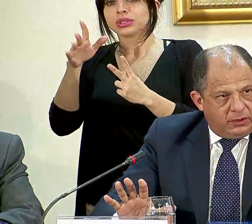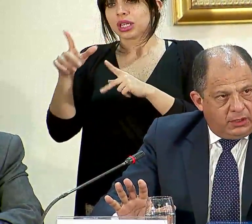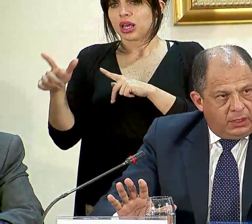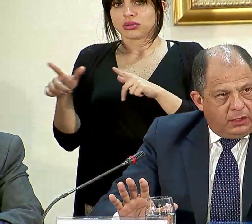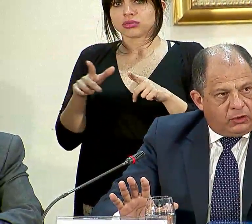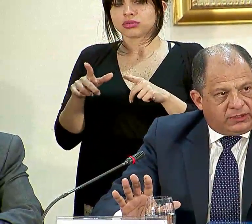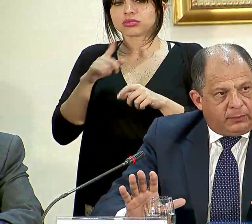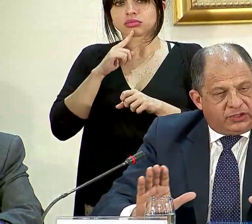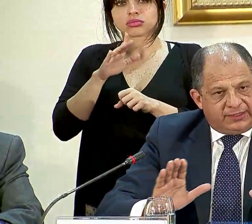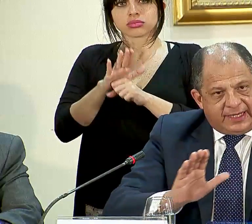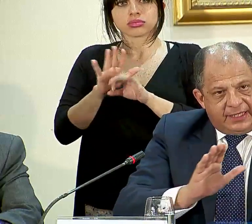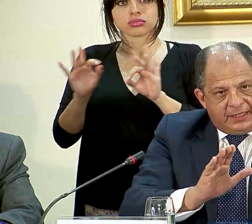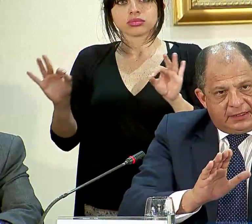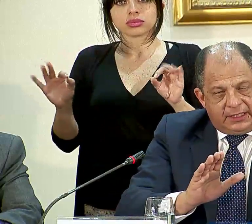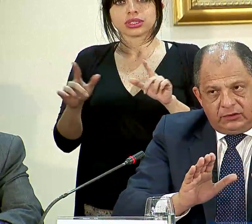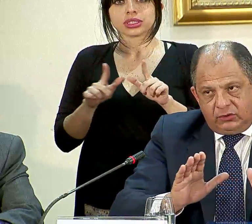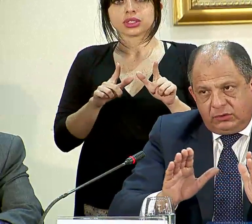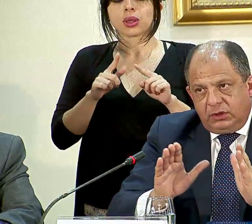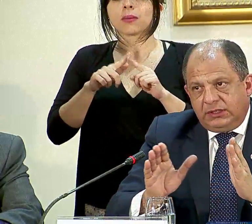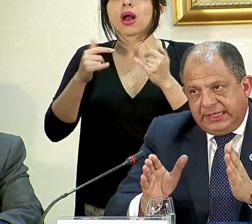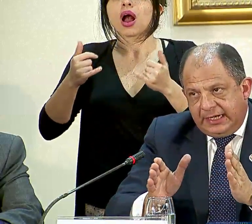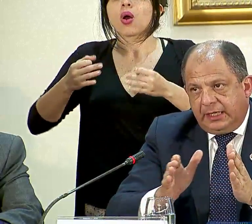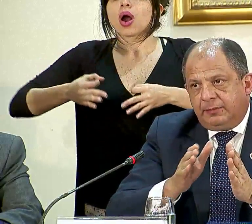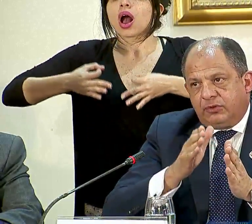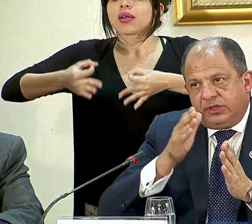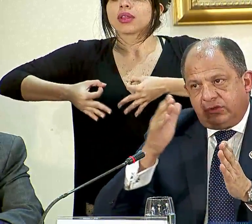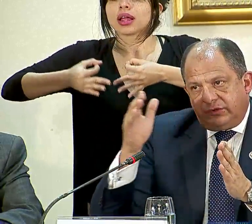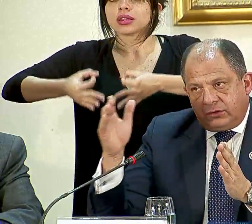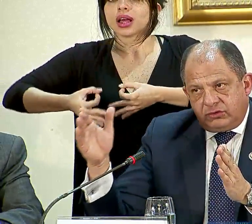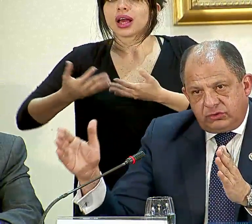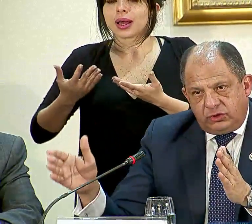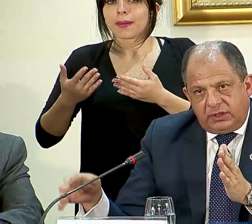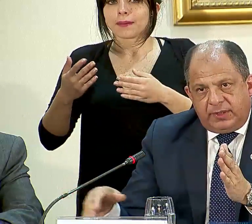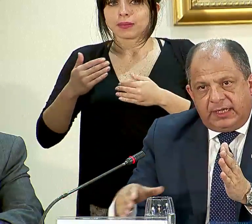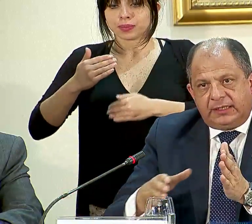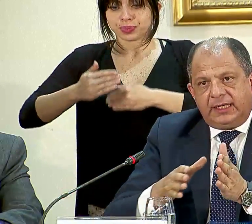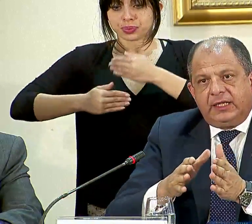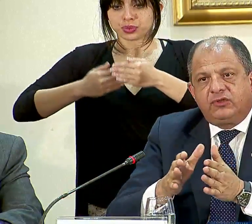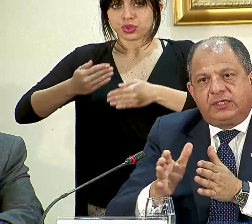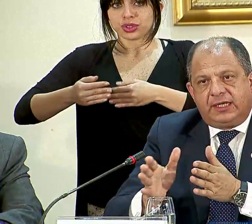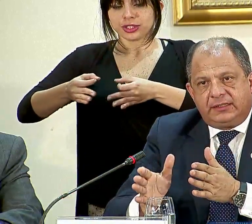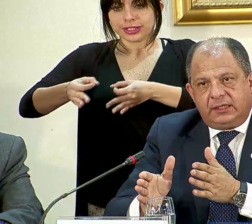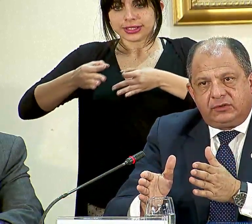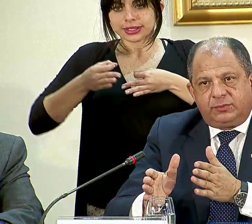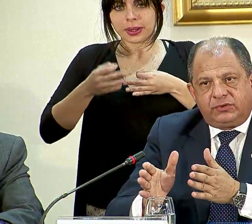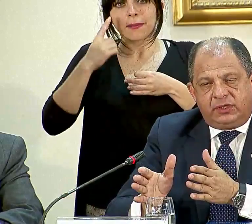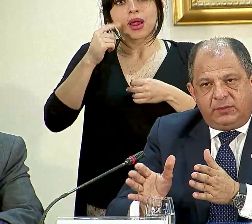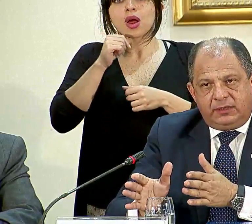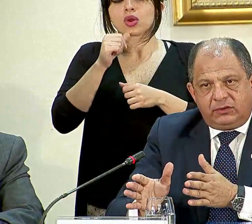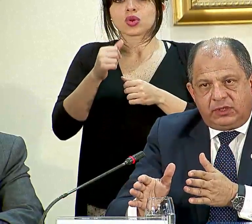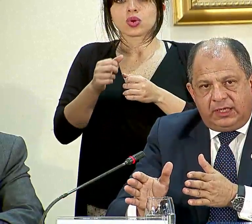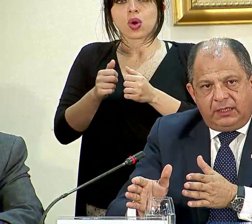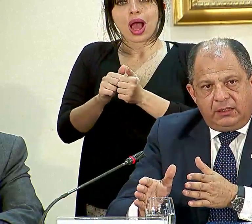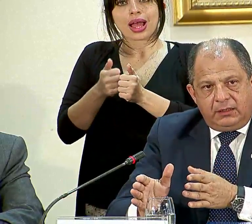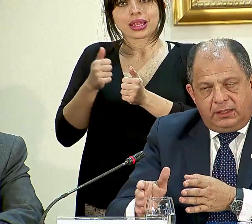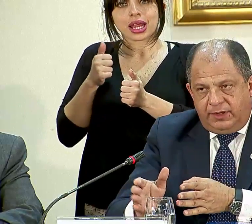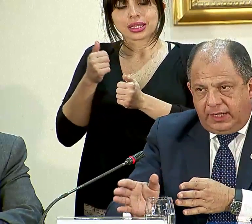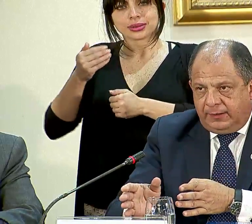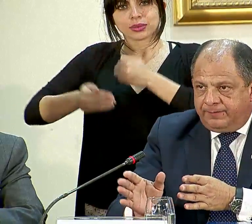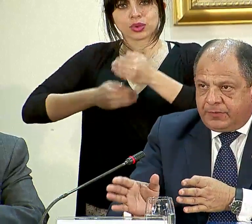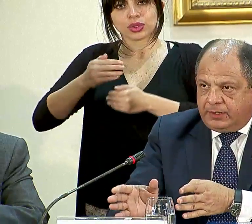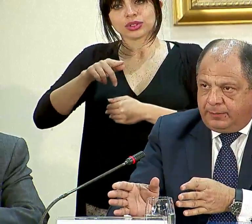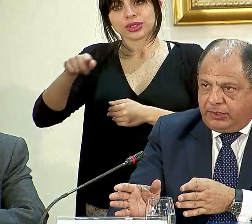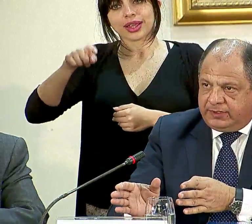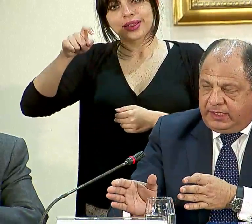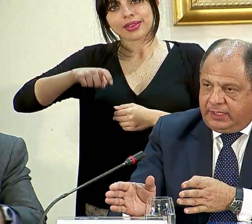garantizados. Lo que estamos es adelantando ya el proceso de reconstrucción de manera tal que no se atrasen esos procedimientos que